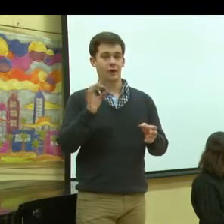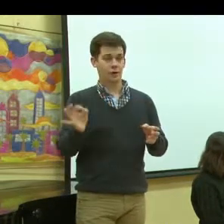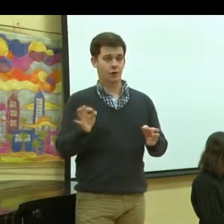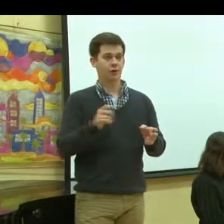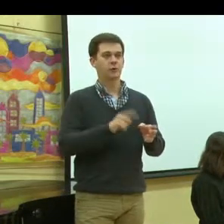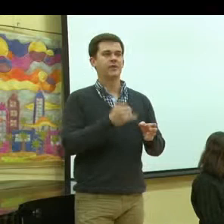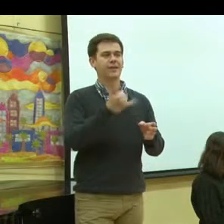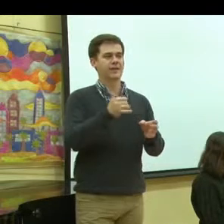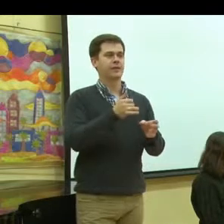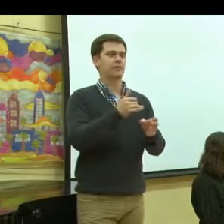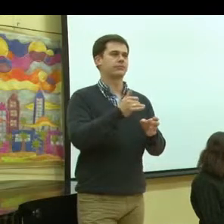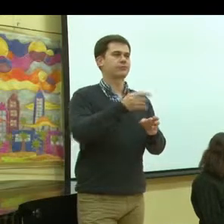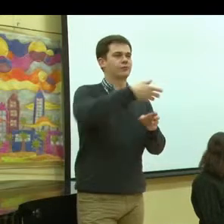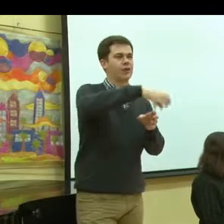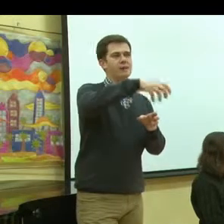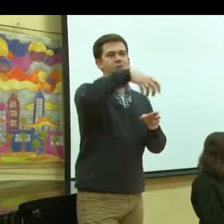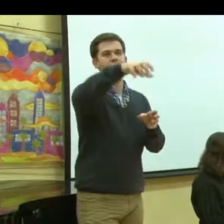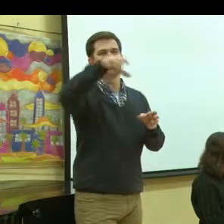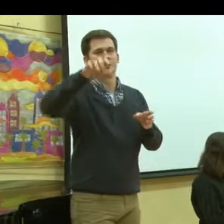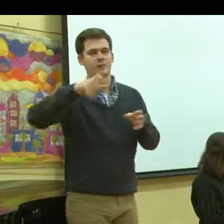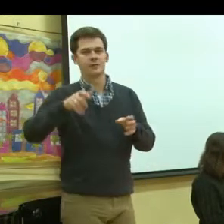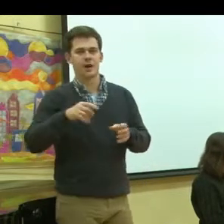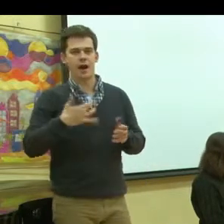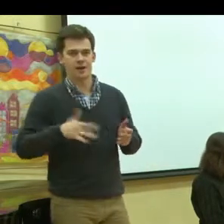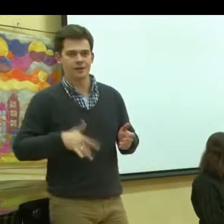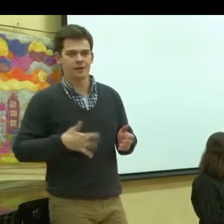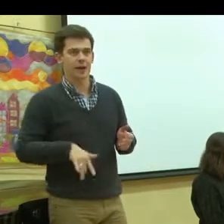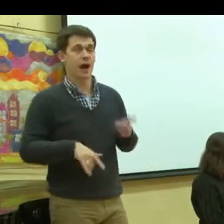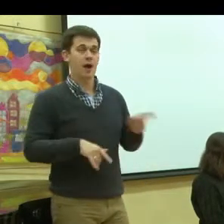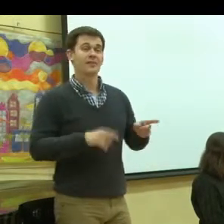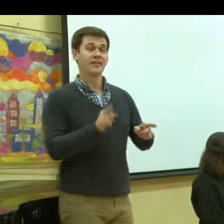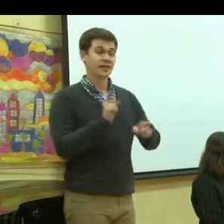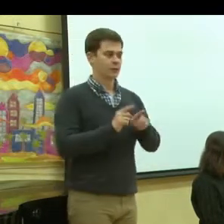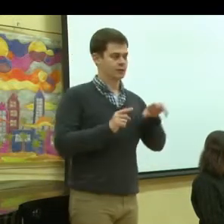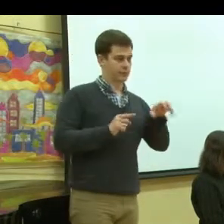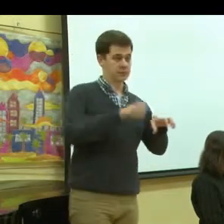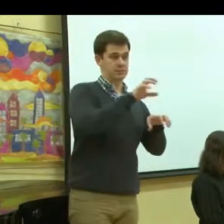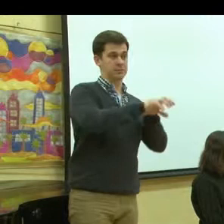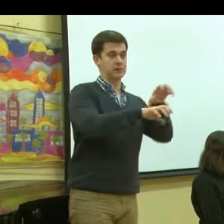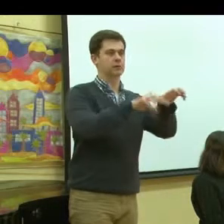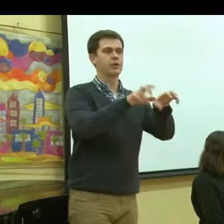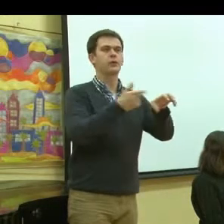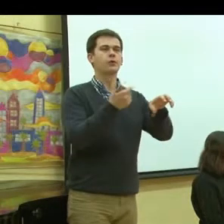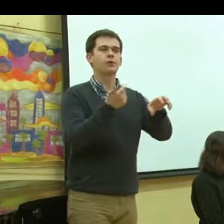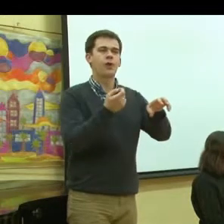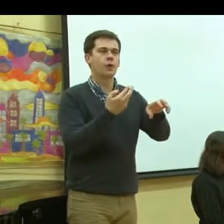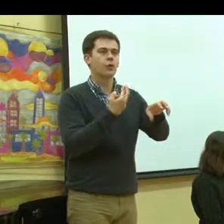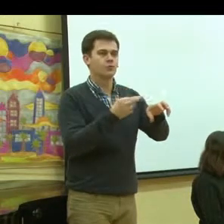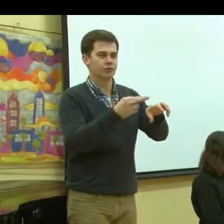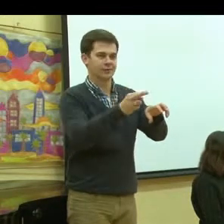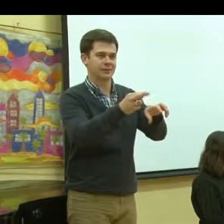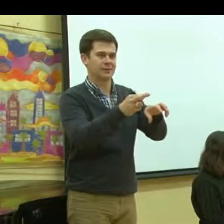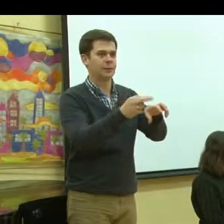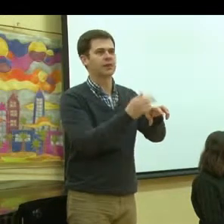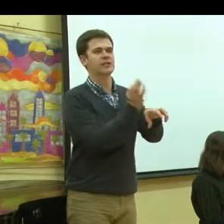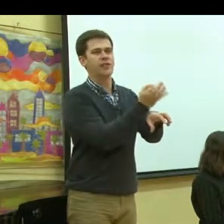tych innych częściach kraju oczywiście jest obecne, natomiast to, co charakteryzuje te inne części kraju, że tam właśnie są dodatkowo inne style muzyczne i to głównie